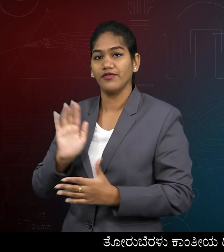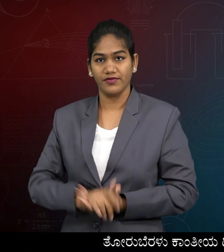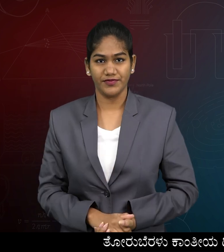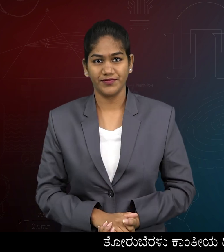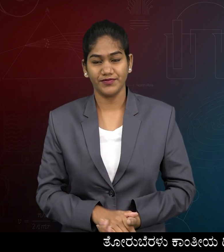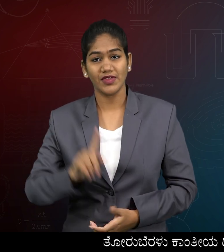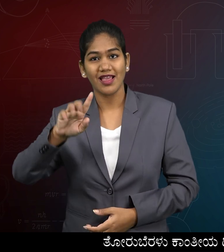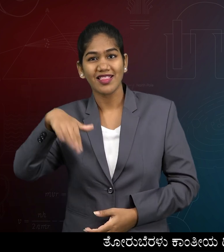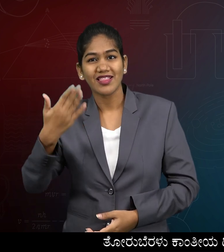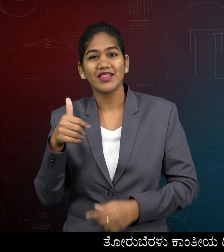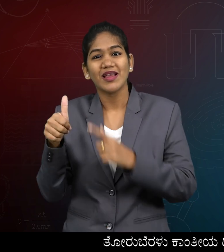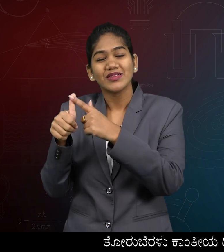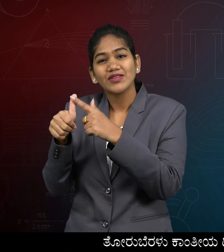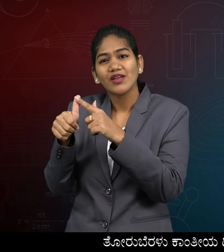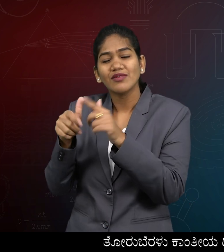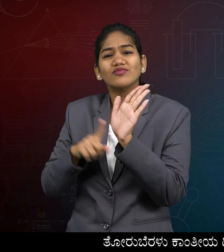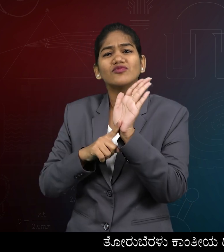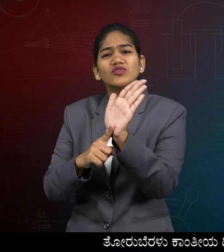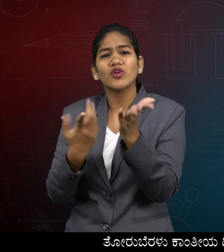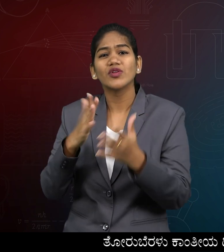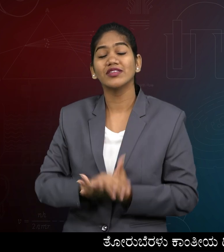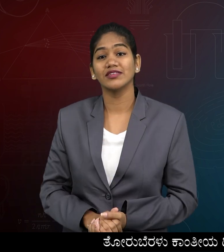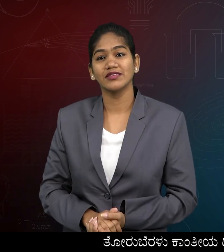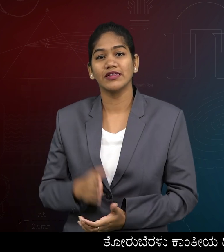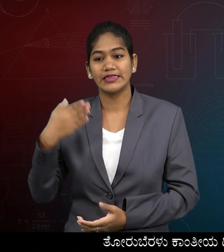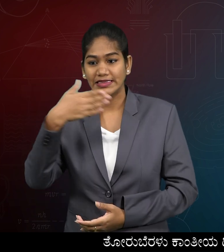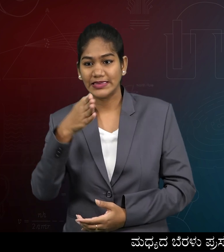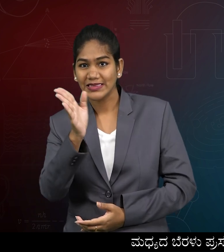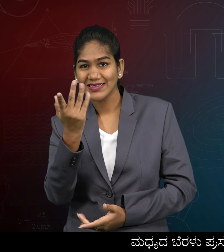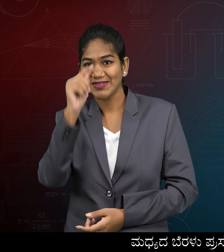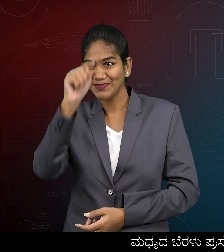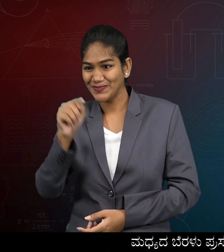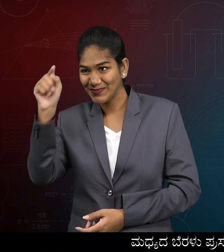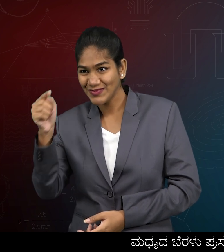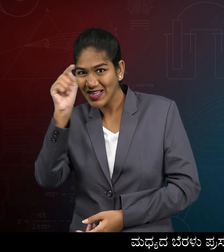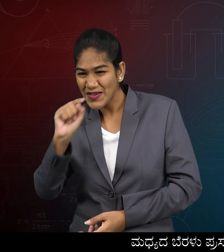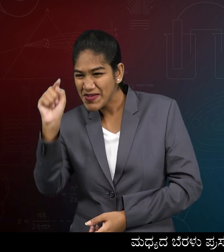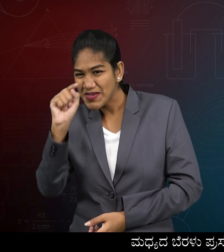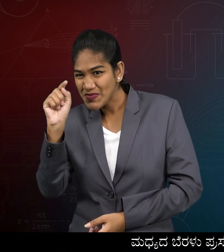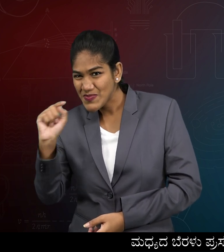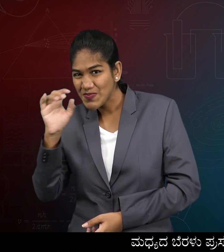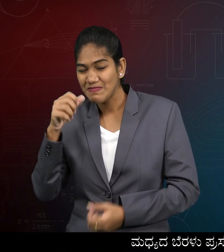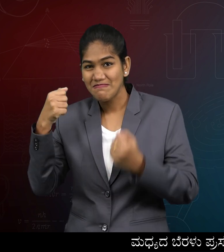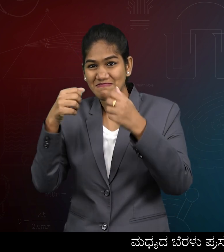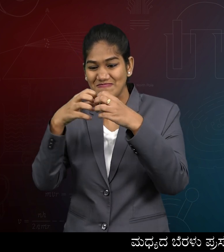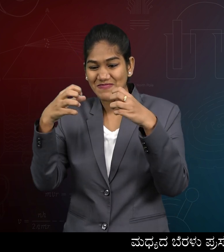ತೋರು ಬೆರಳು ಕಾಂತೀಯ ದಿಕ್ಕಿನ ಕಡೆಗೆ ತೋರಿಸುತ್ತದೆ ಮತ್ತು ಮಧ್ಯದ ಬೆರಳು ಪ್ರಸ್ತುತದ ದಿಕ್ಕಿನ ಕಡೆಗೆ